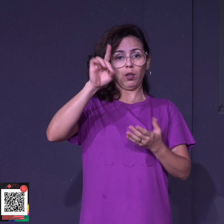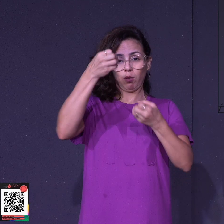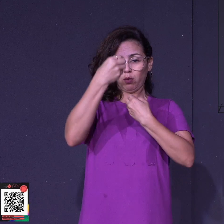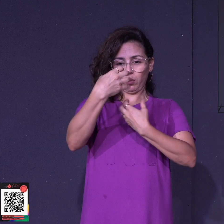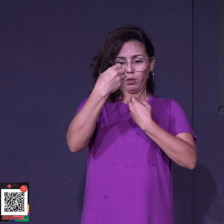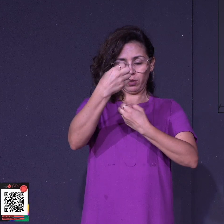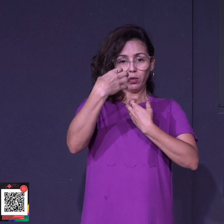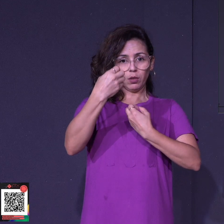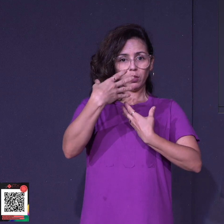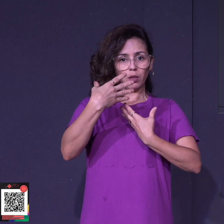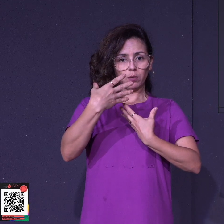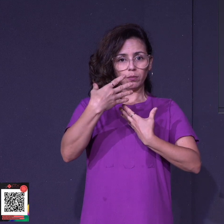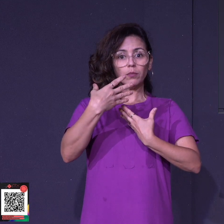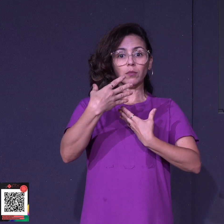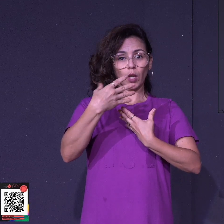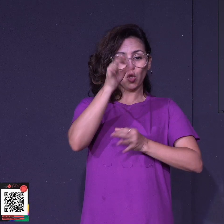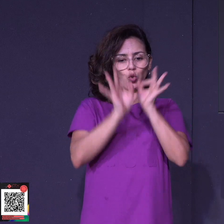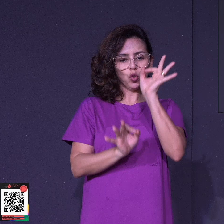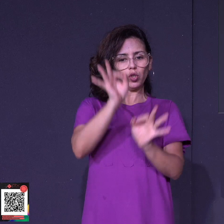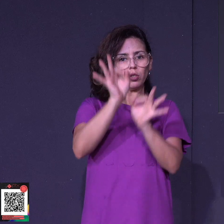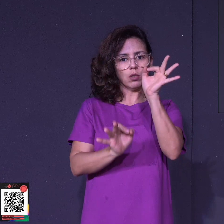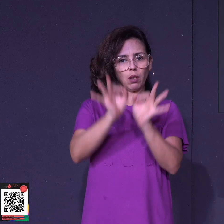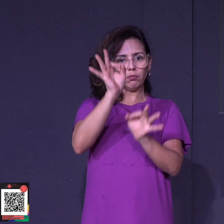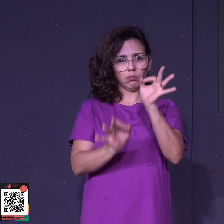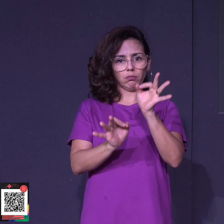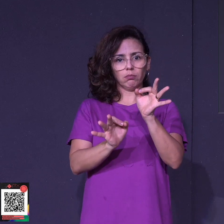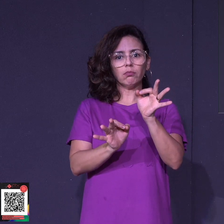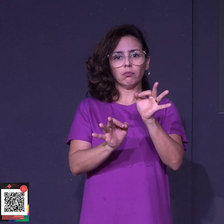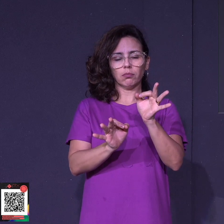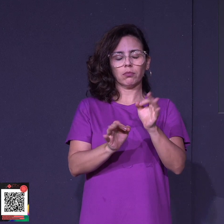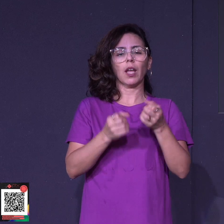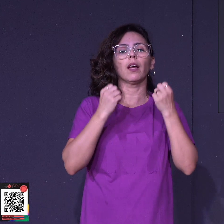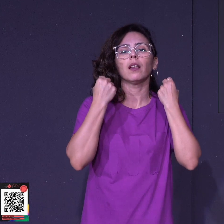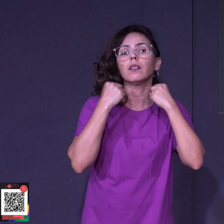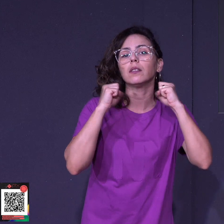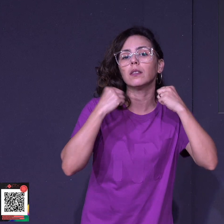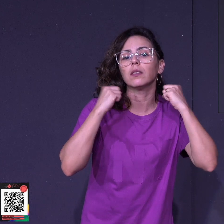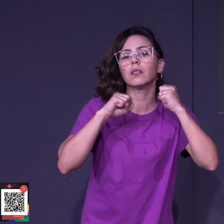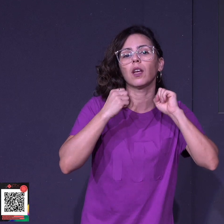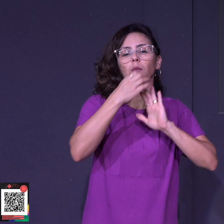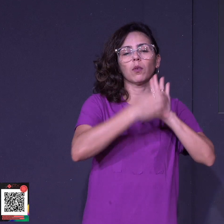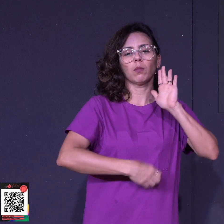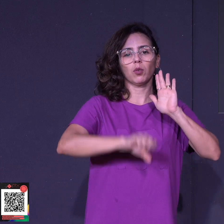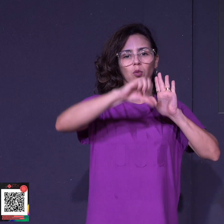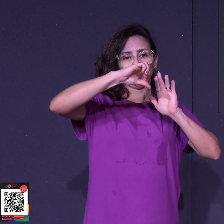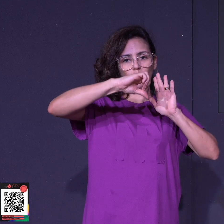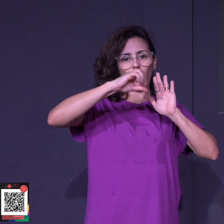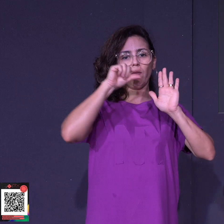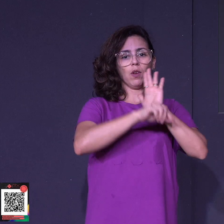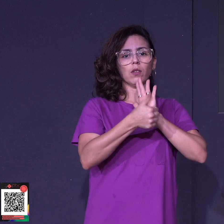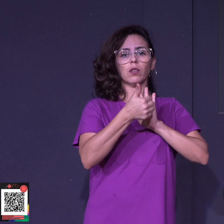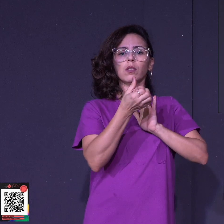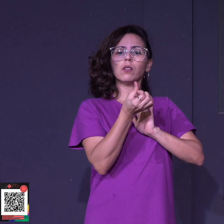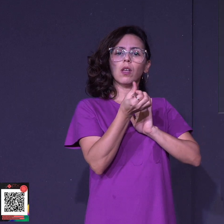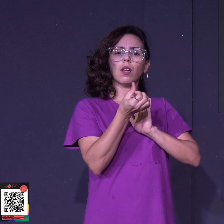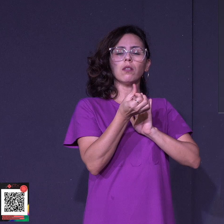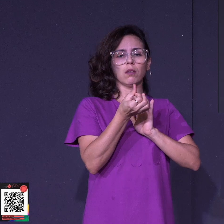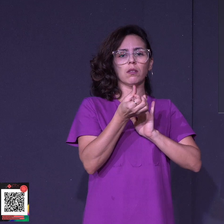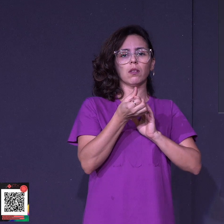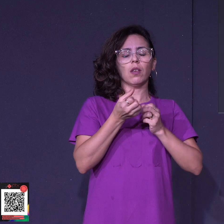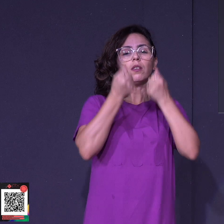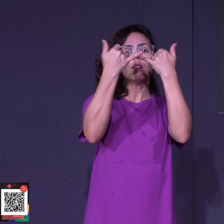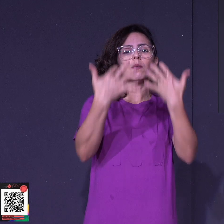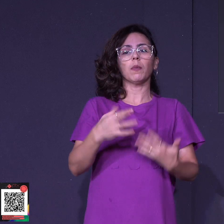ensina. Justiça. Salmo 9, verso 16. O Senhor é conhecido